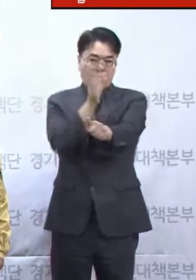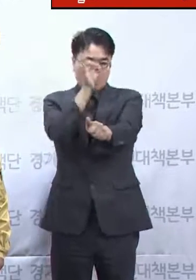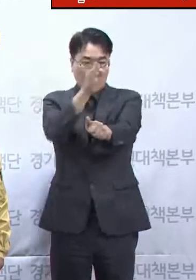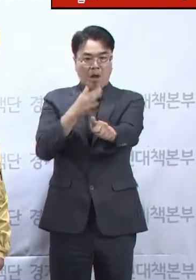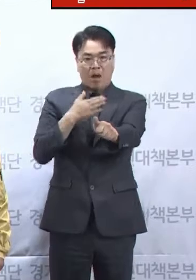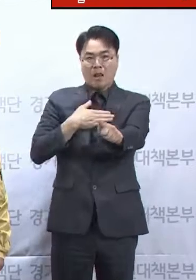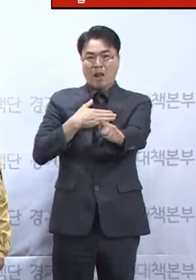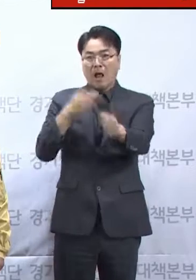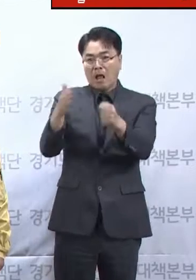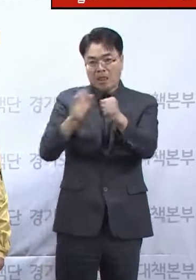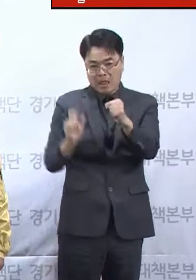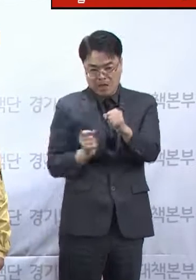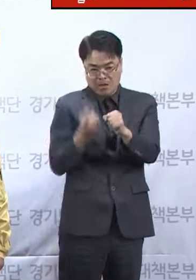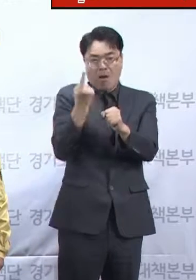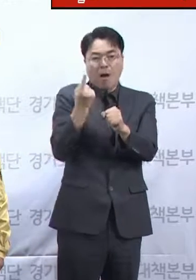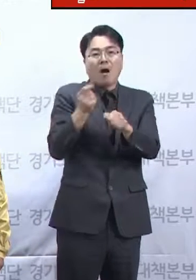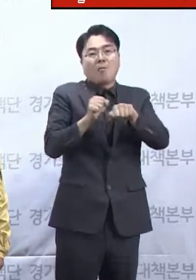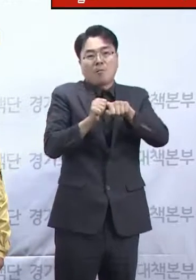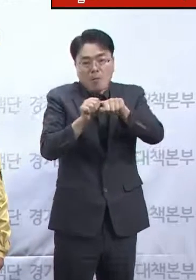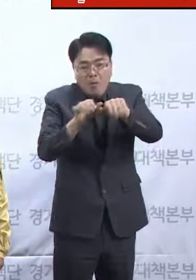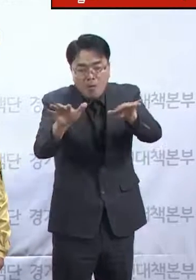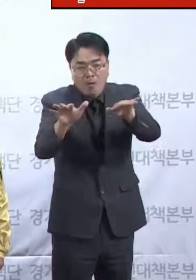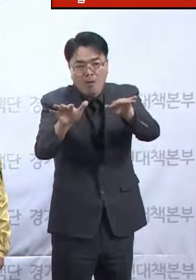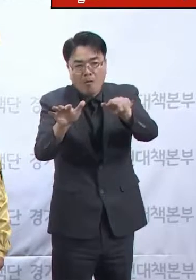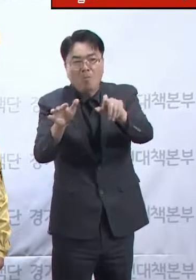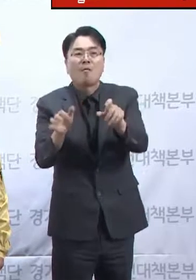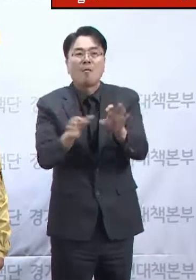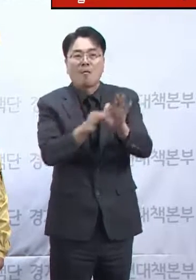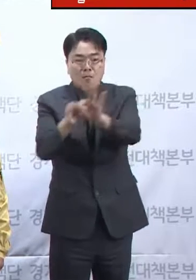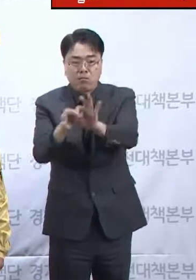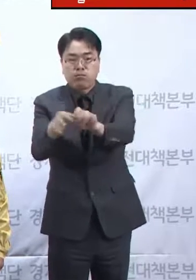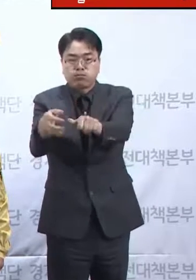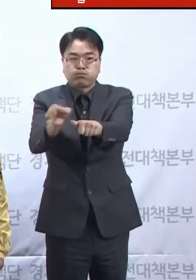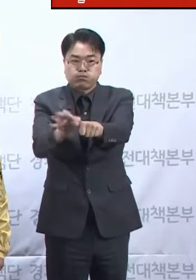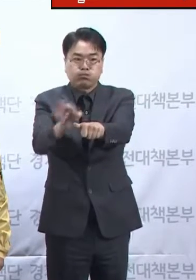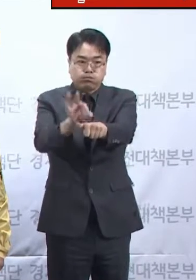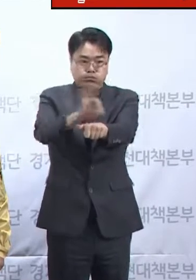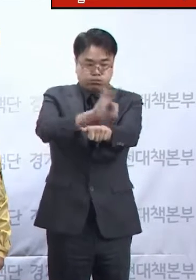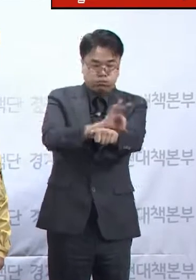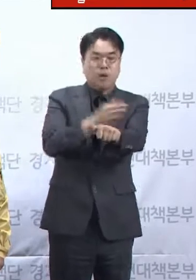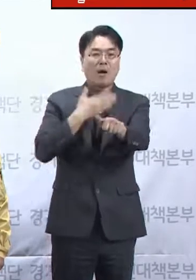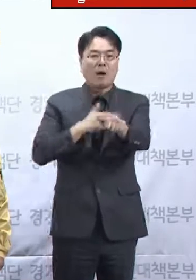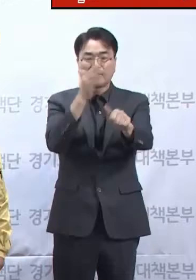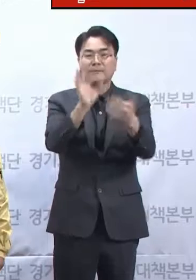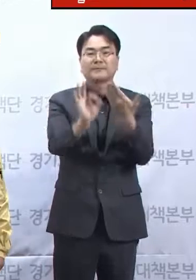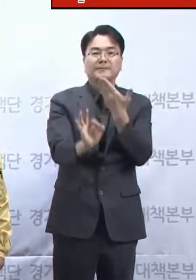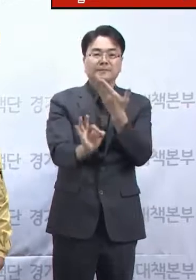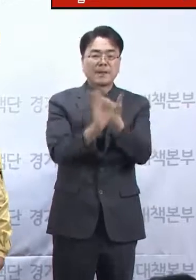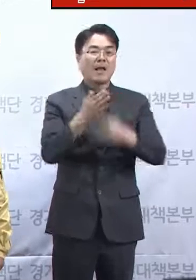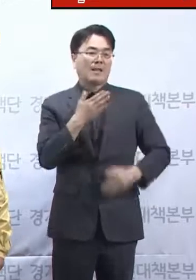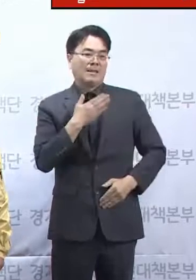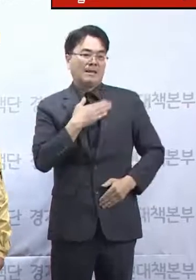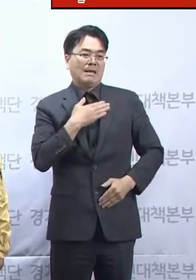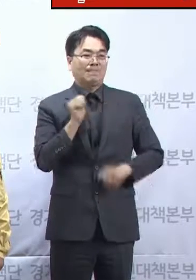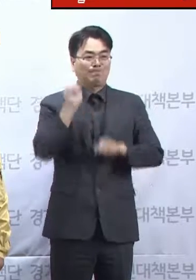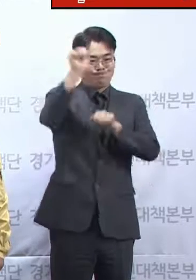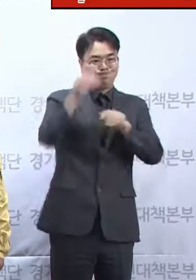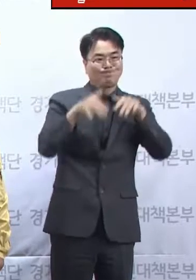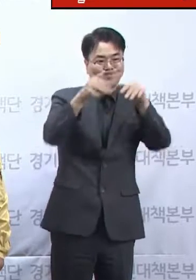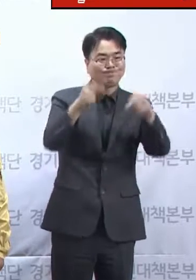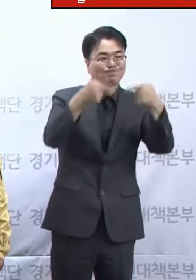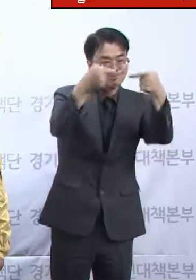인해서 감염이 확산된 결과 역추적 조사를 통해서 본인이 당시에 집회에 참여